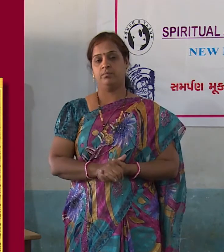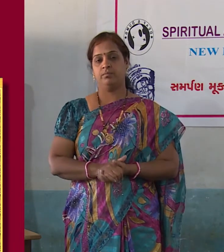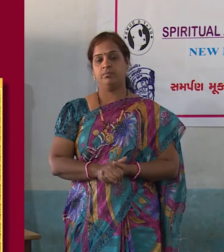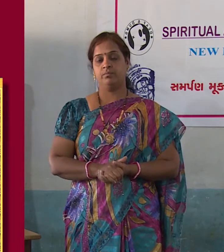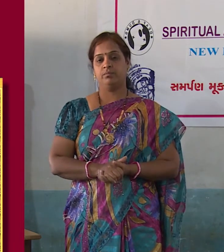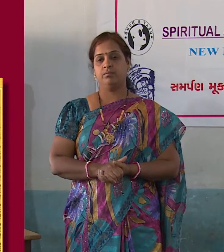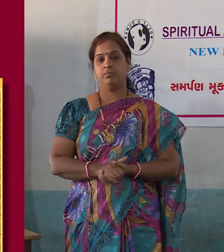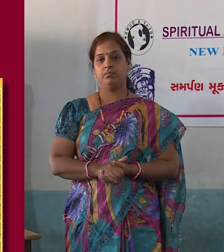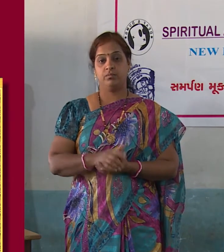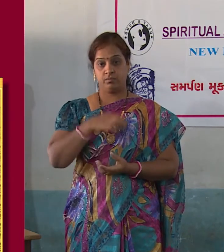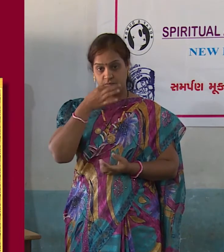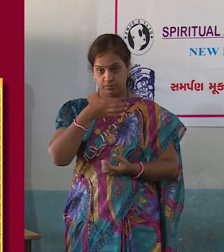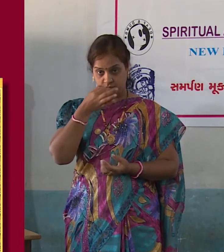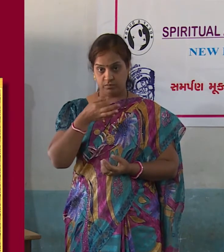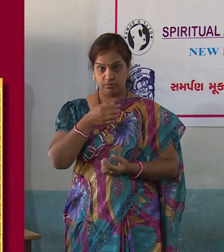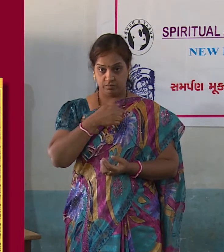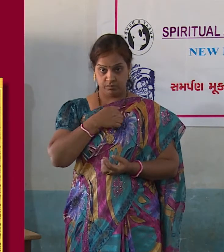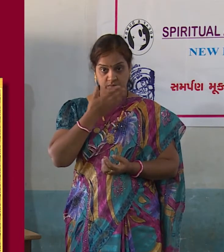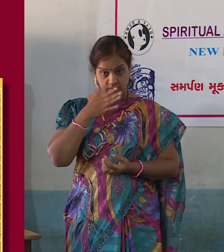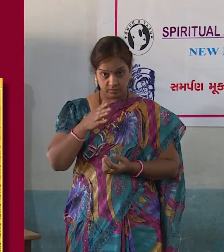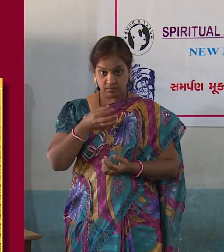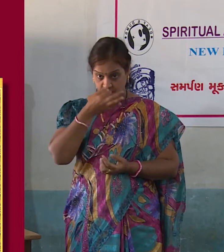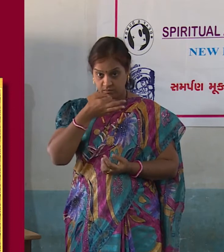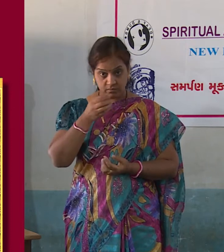तो ही वो बोलती है।